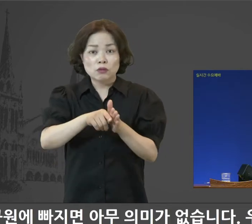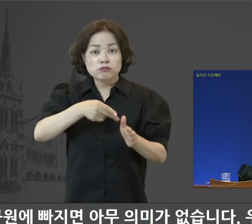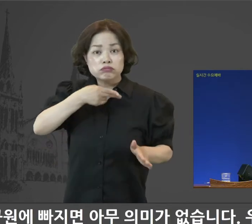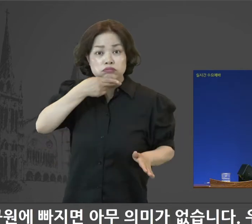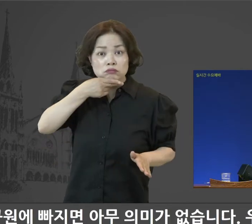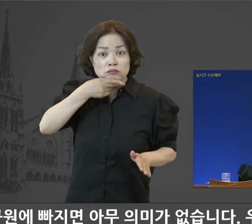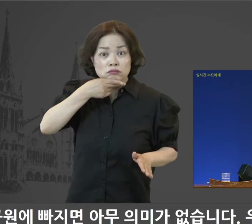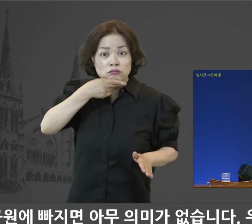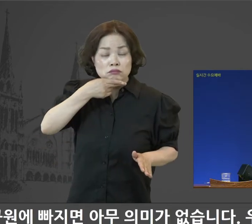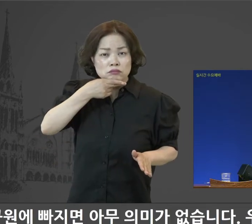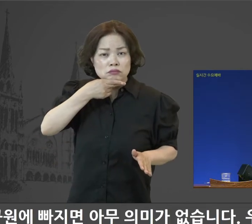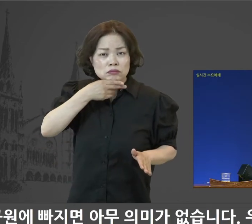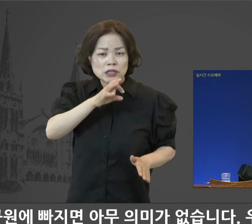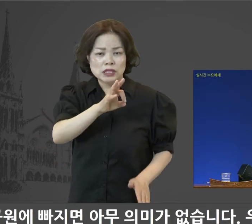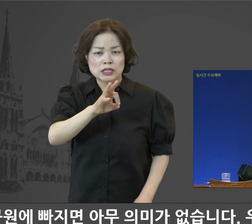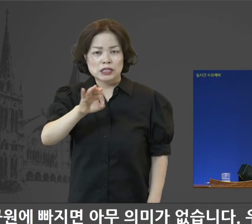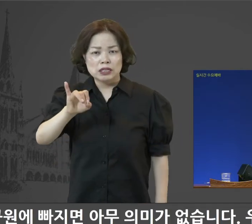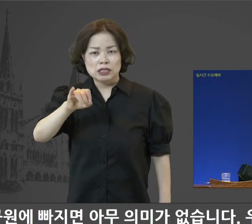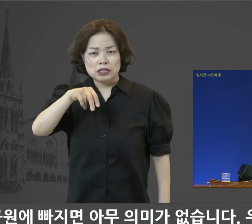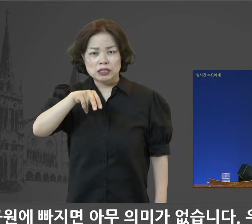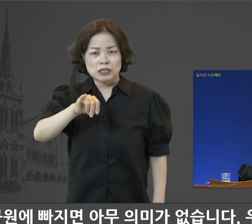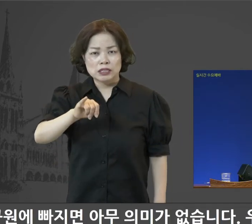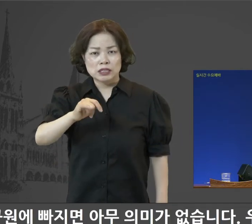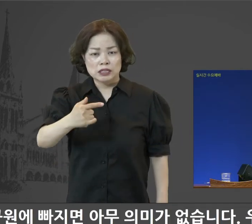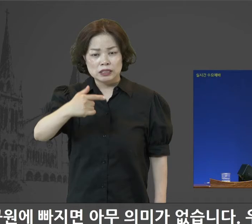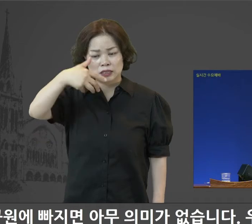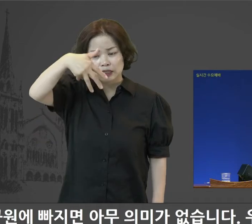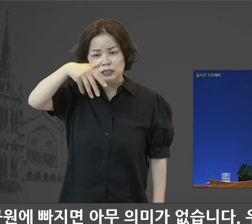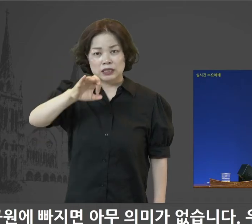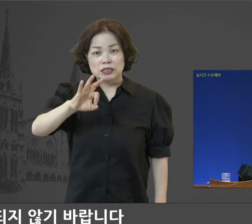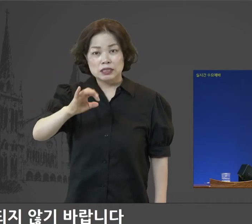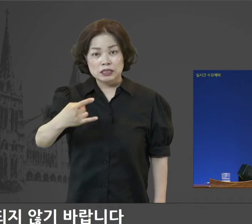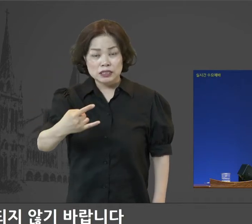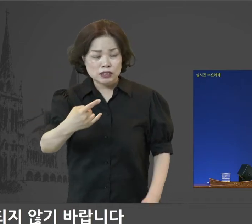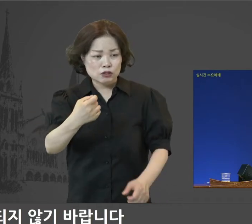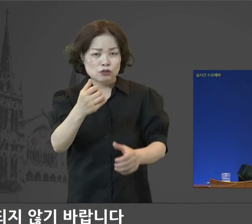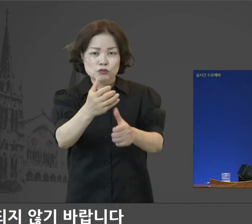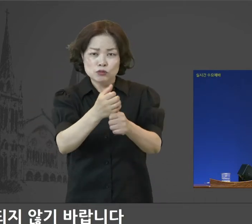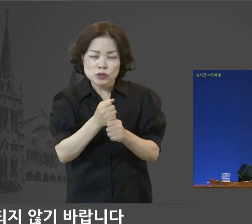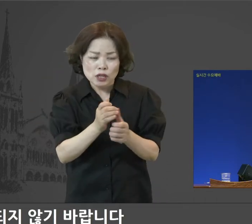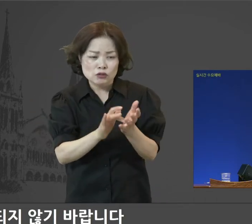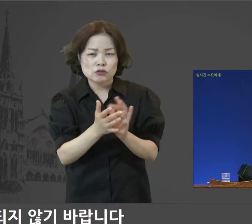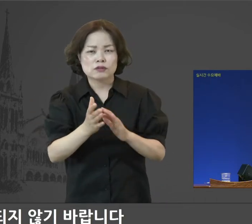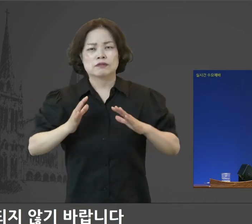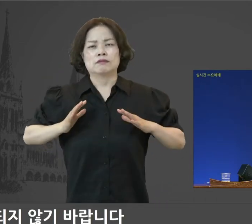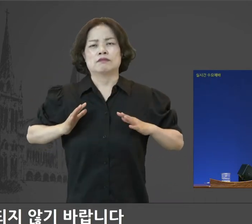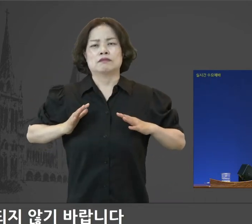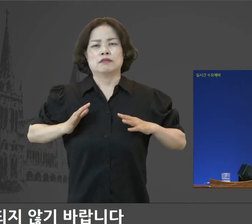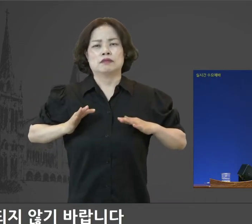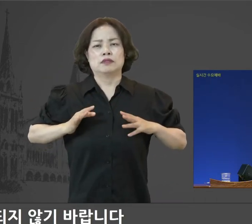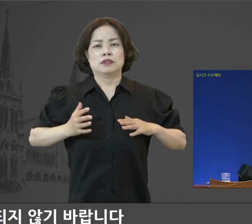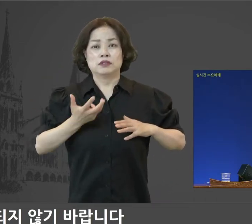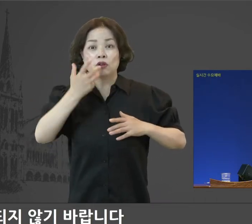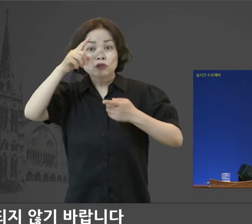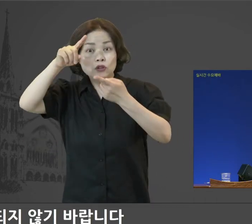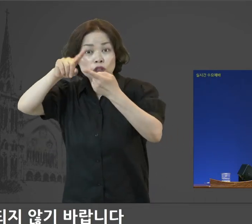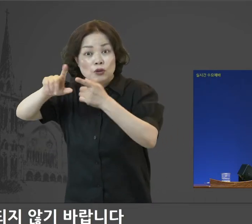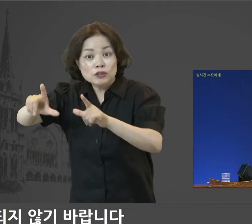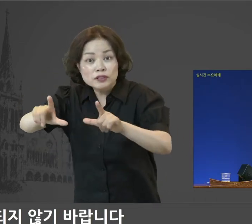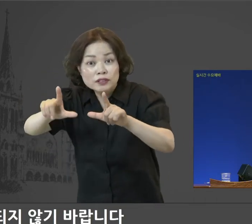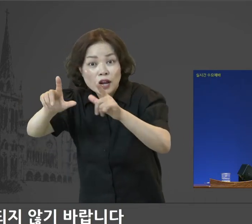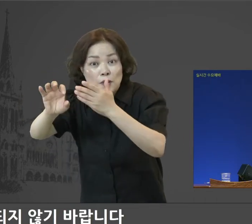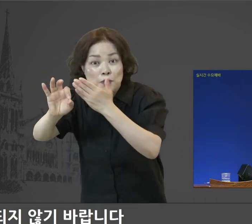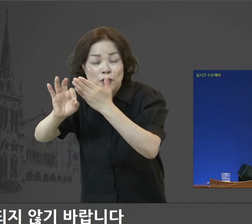않고 이신칭의 복음을 붙잡고 예수 그리스도만 자랑하고 성령을 따라 살면